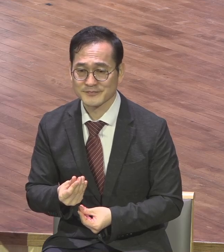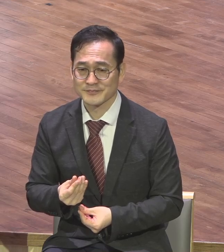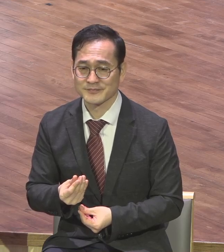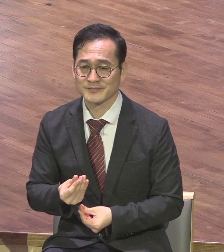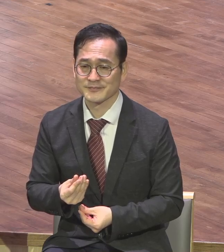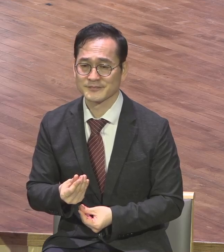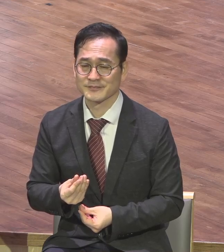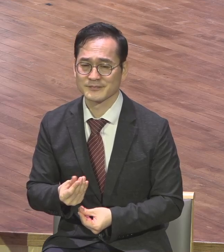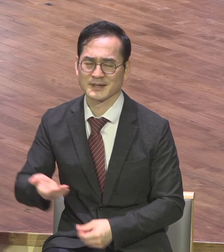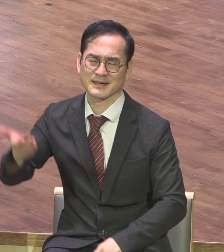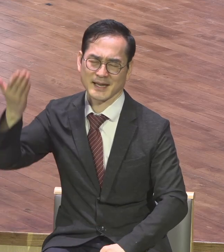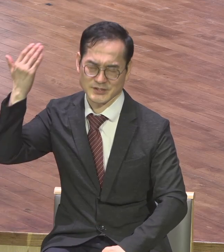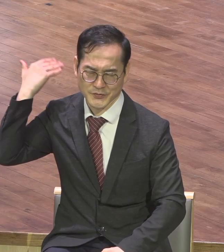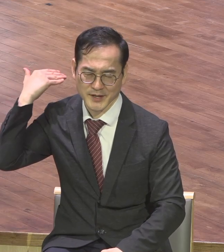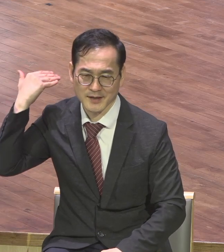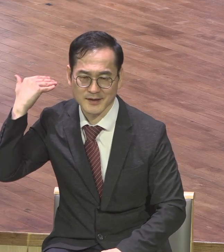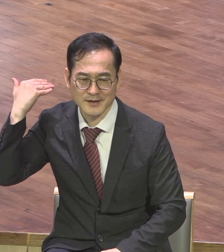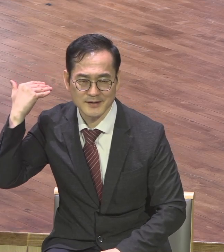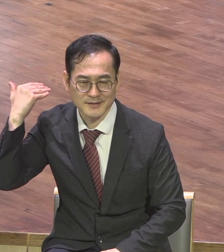당시 문화에 보면요,